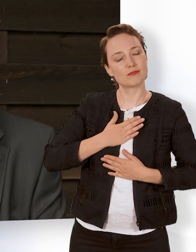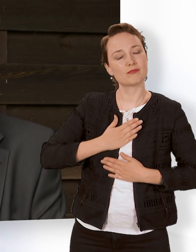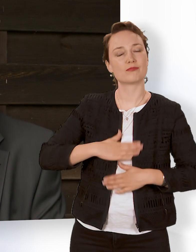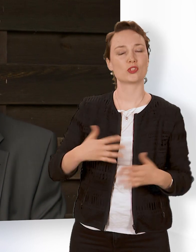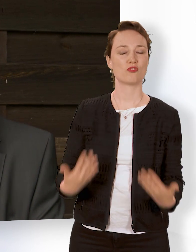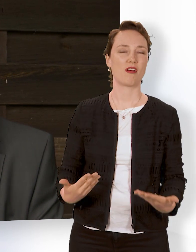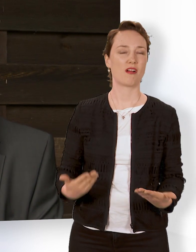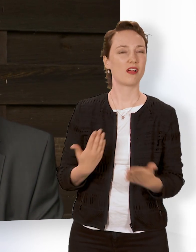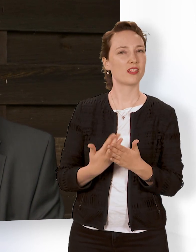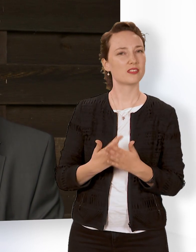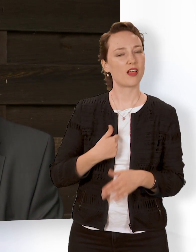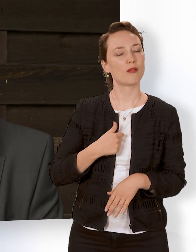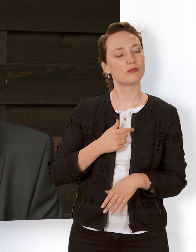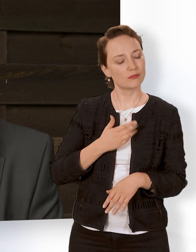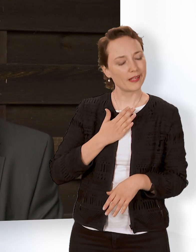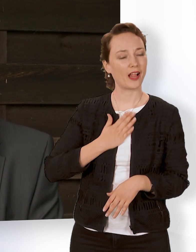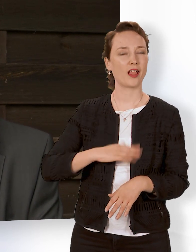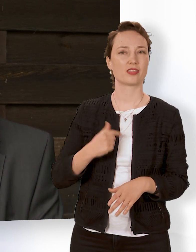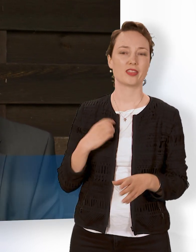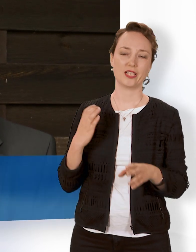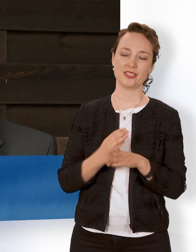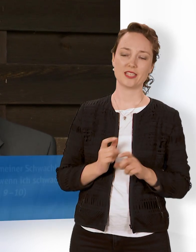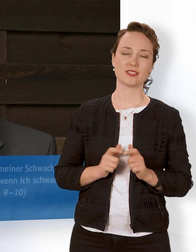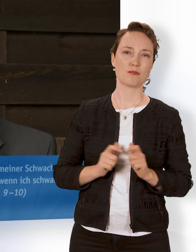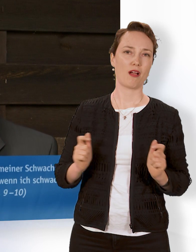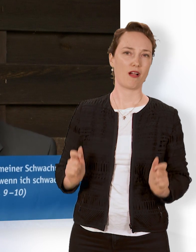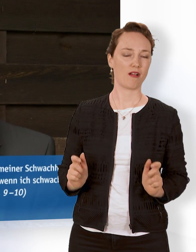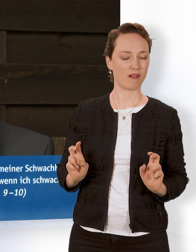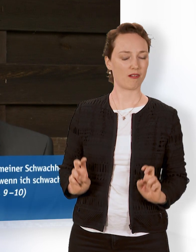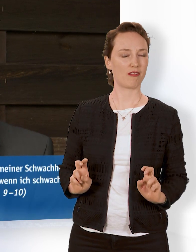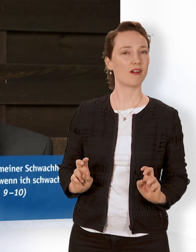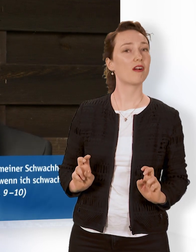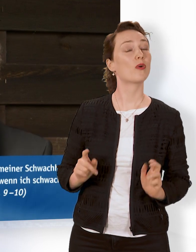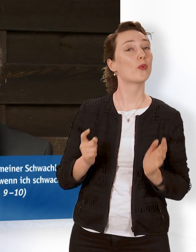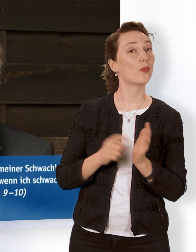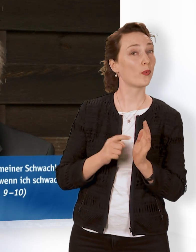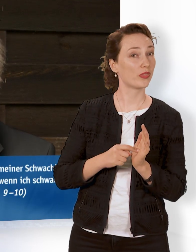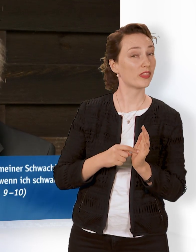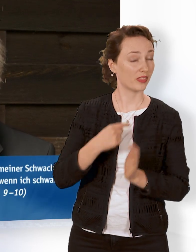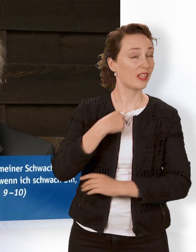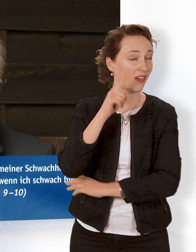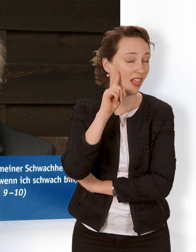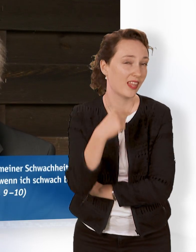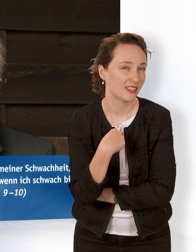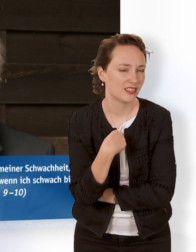mich gerne auf der Ersatzbank. Weil ich weiß, obwohl ich schwach